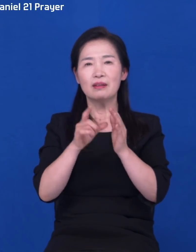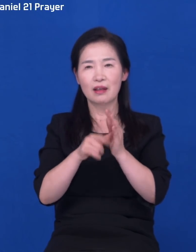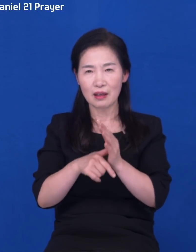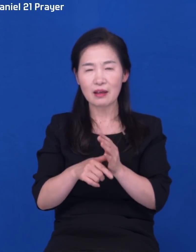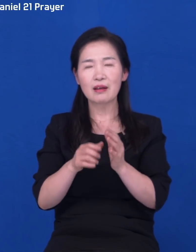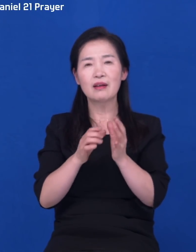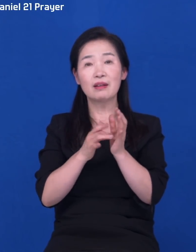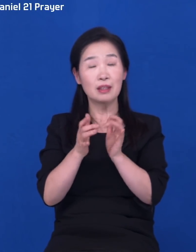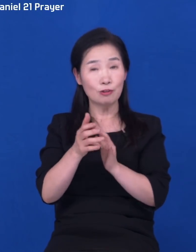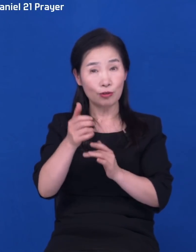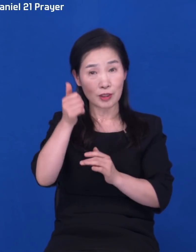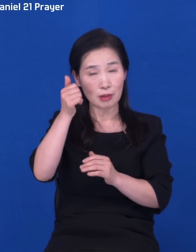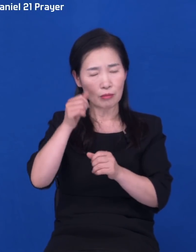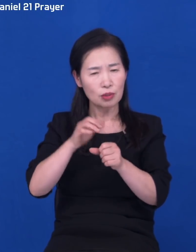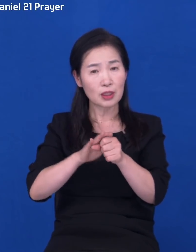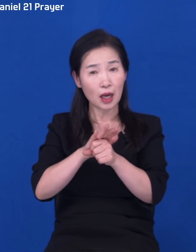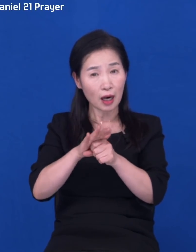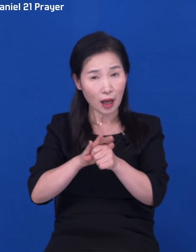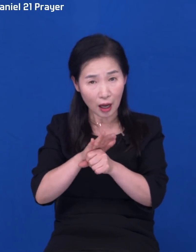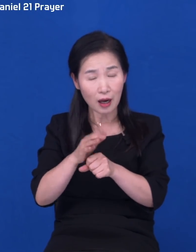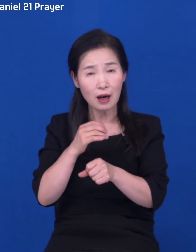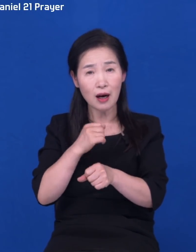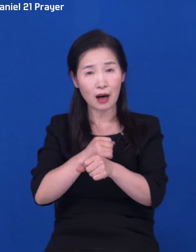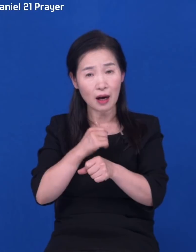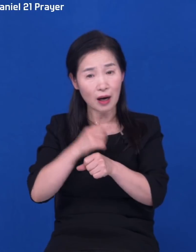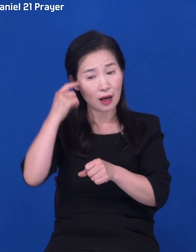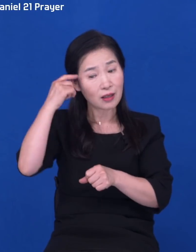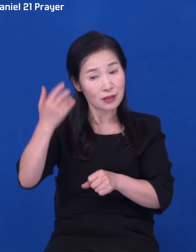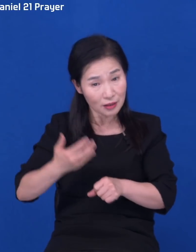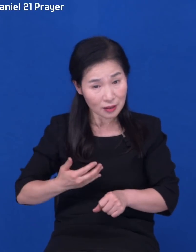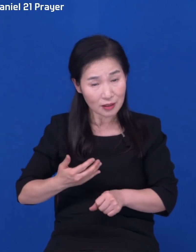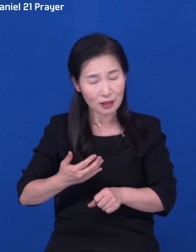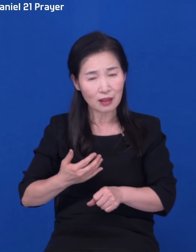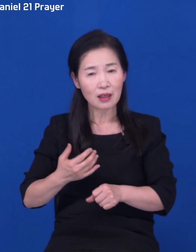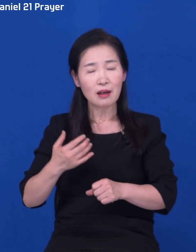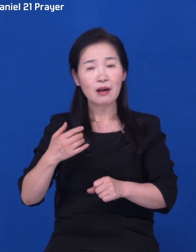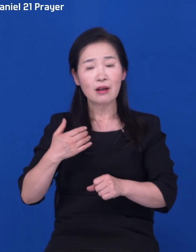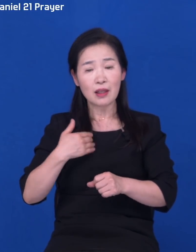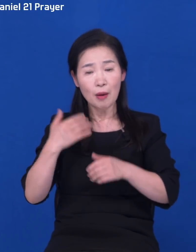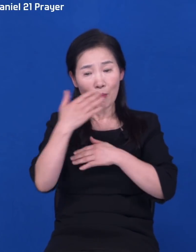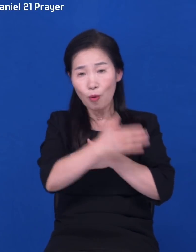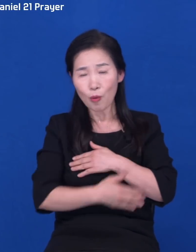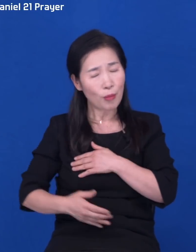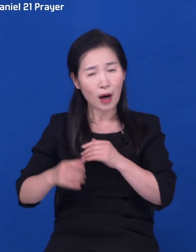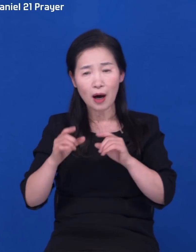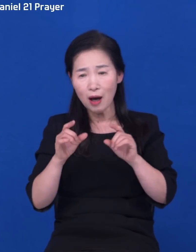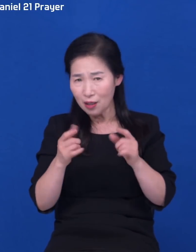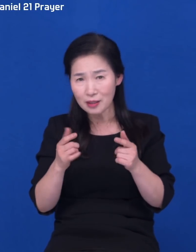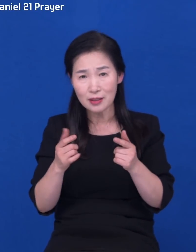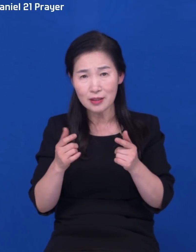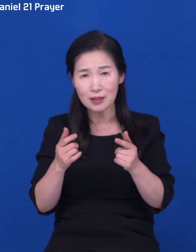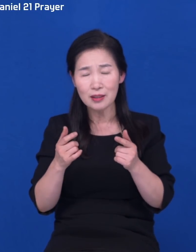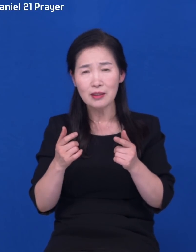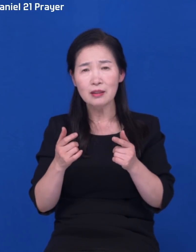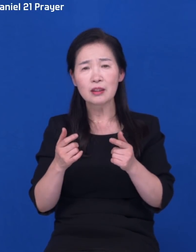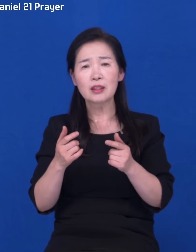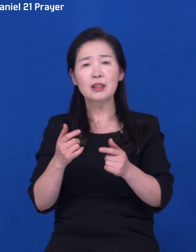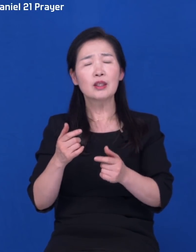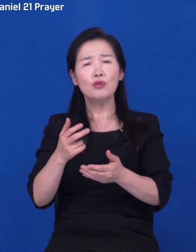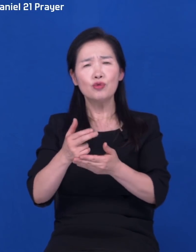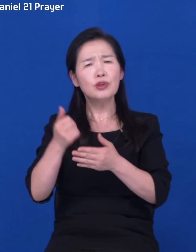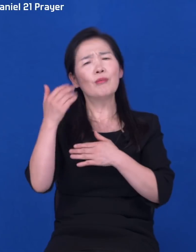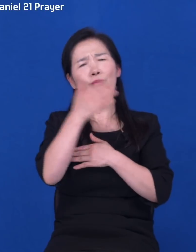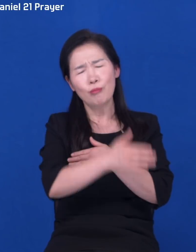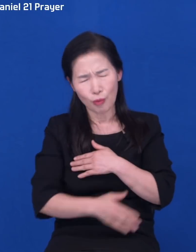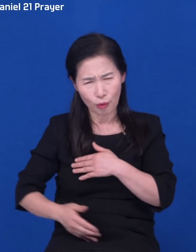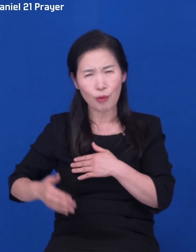사랑하잖아. 그리고 너 드렸잖아. 네 몸 아니잖아. 그러면 이 몸은 절대 못 걸으면 안 돼?